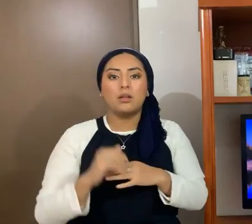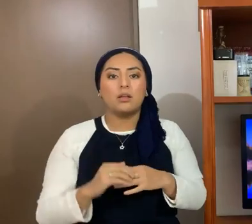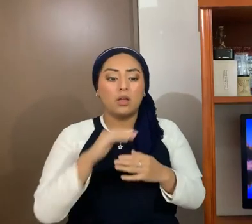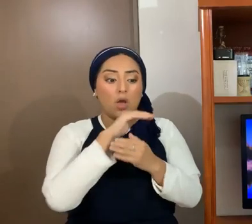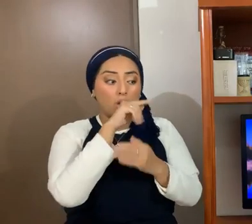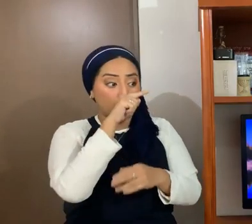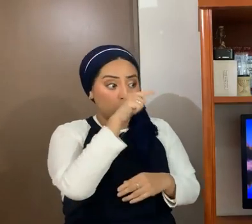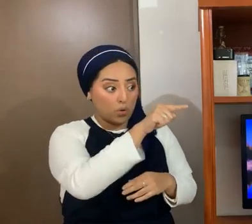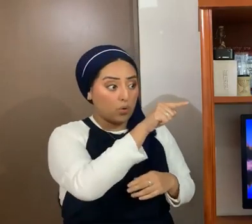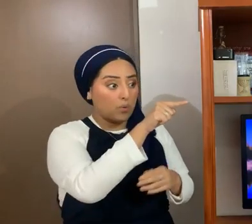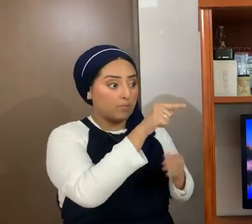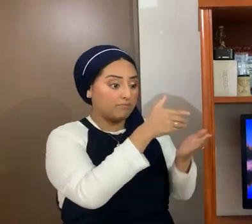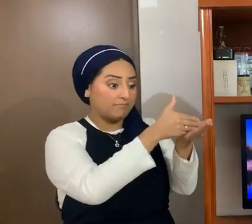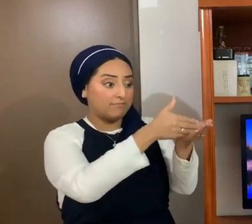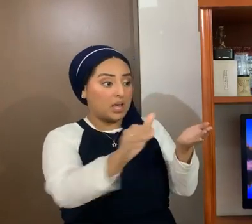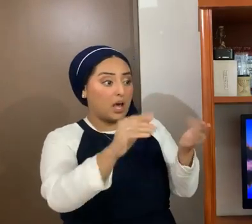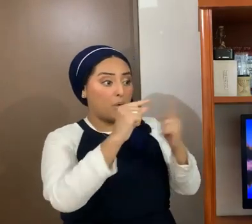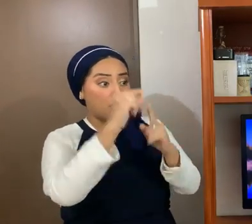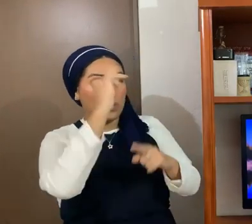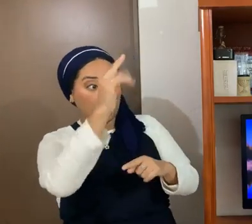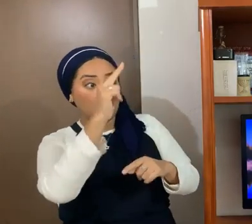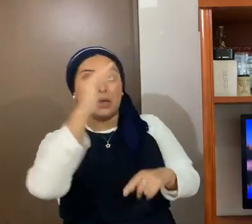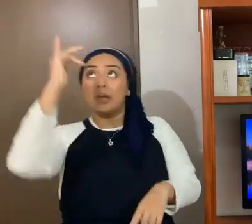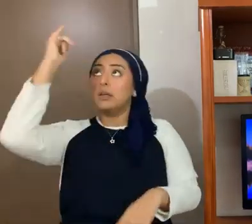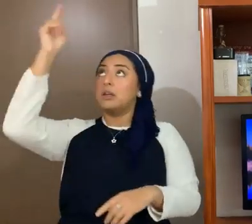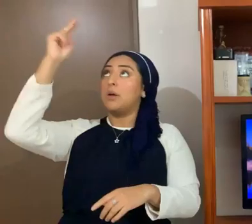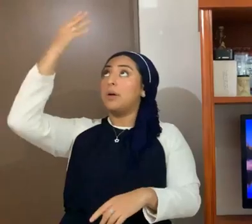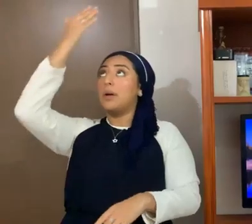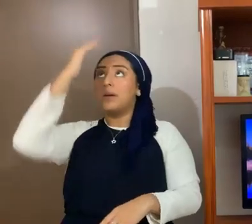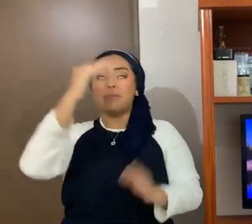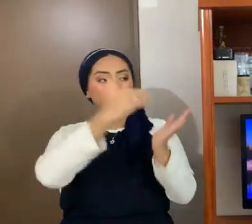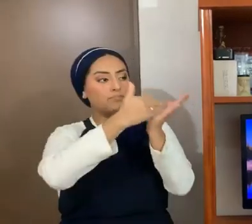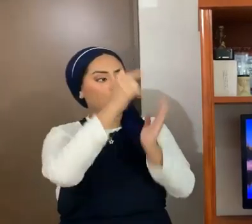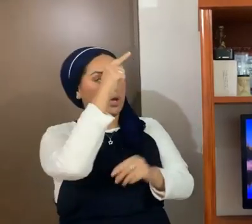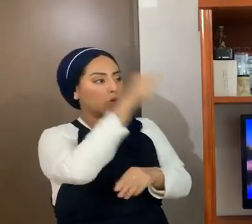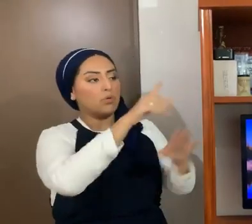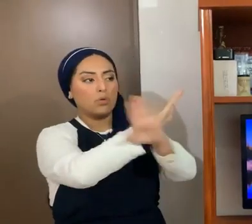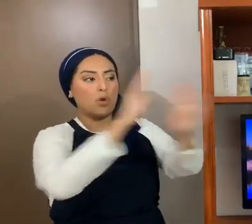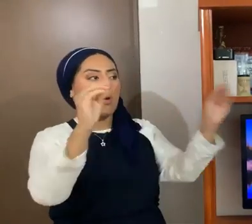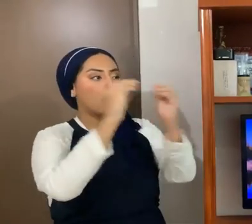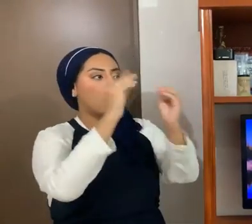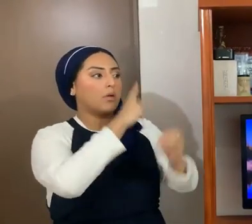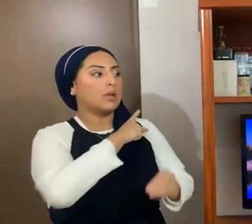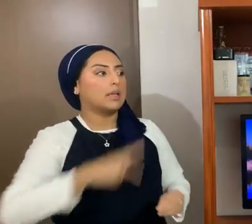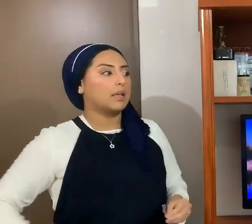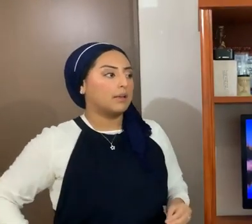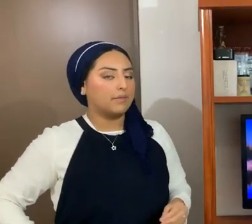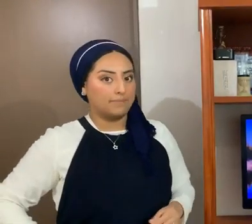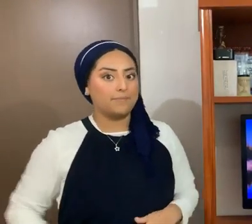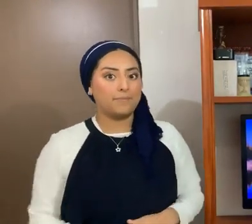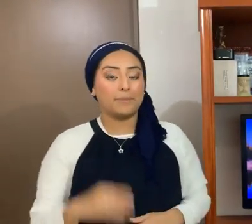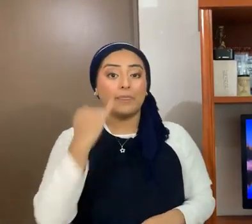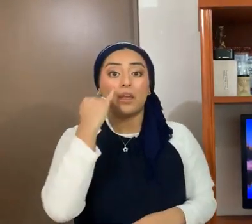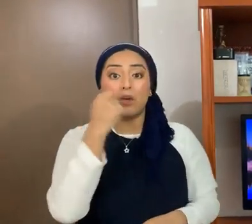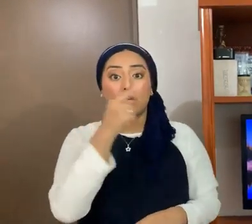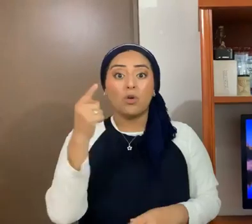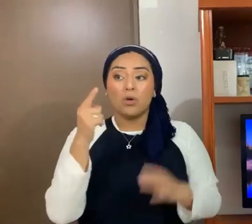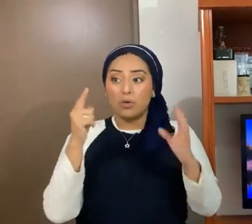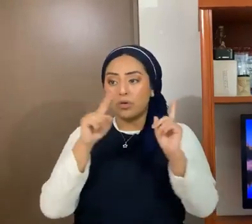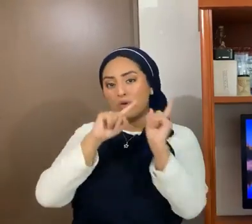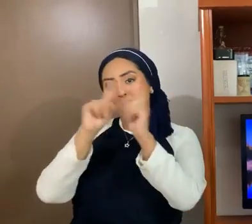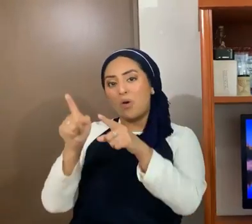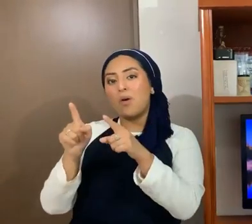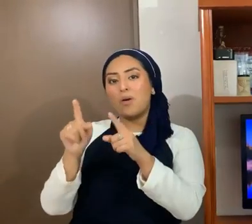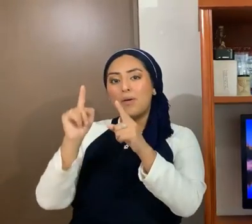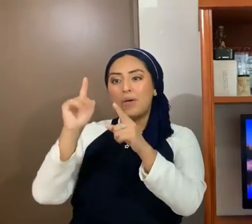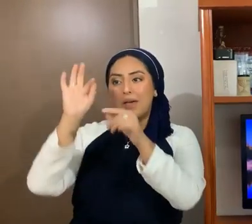tú desechaste la palabra de Yahweh, Él también te ha desechado para que no seas rey. Si tú recibes el consejo de un siervo,